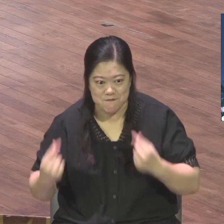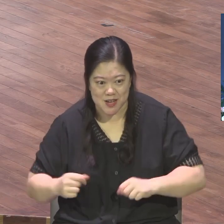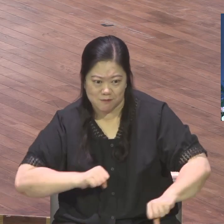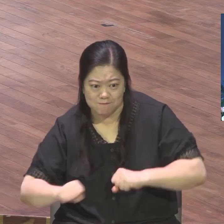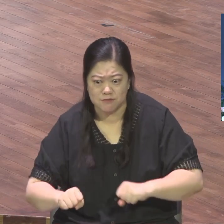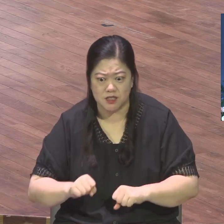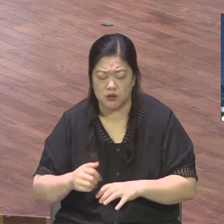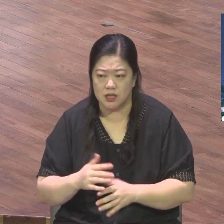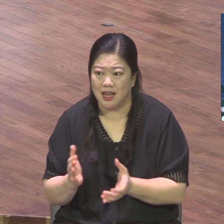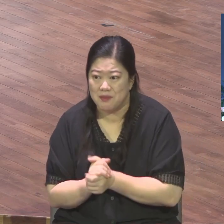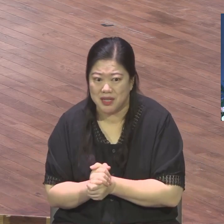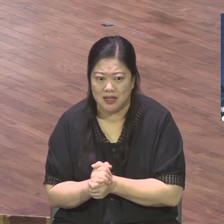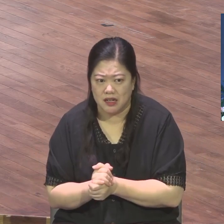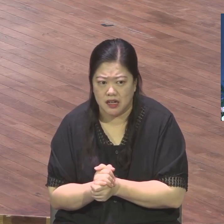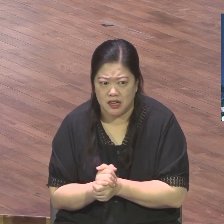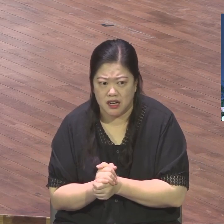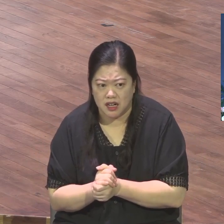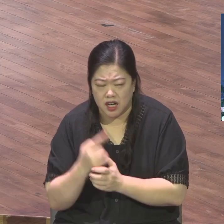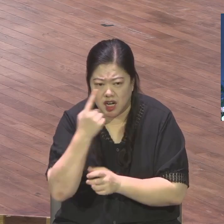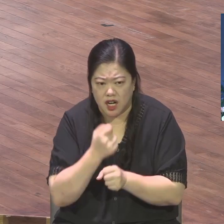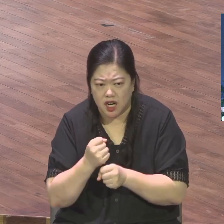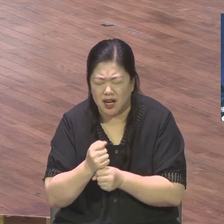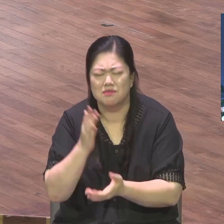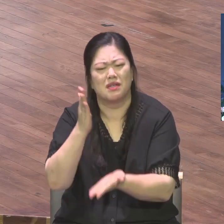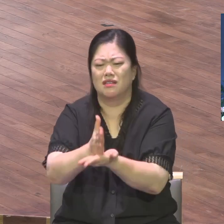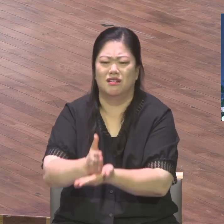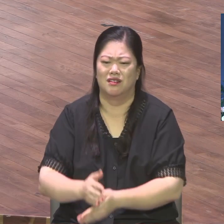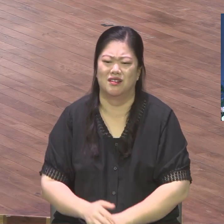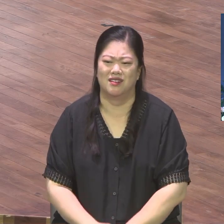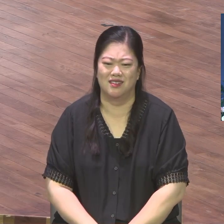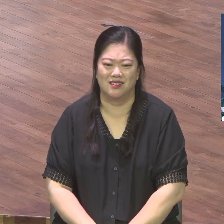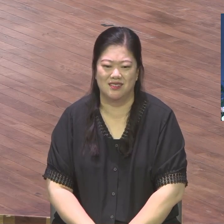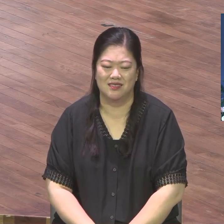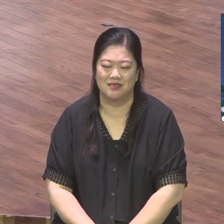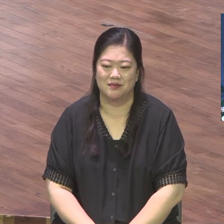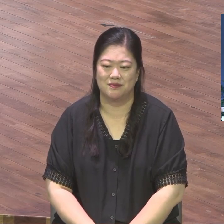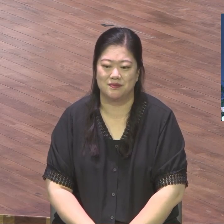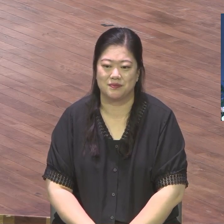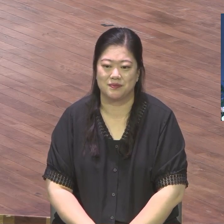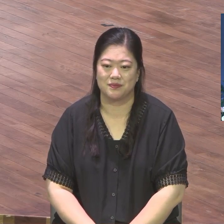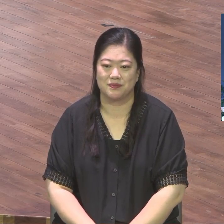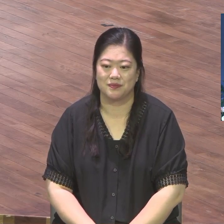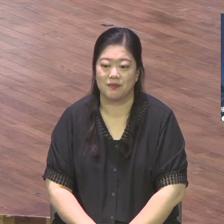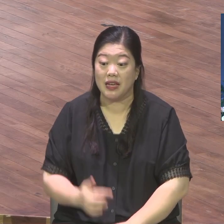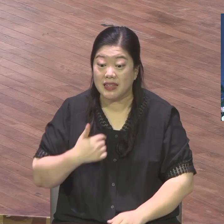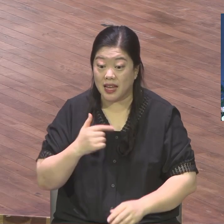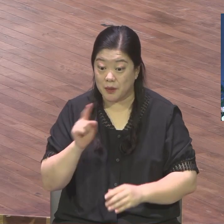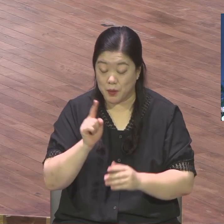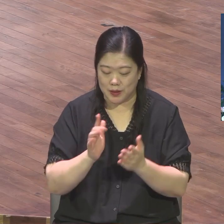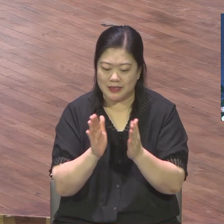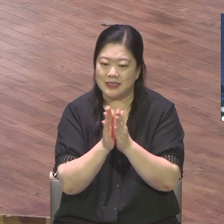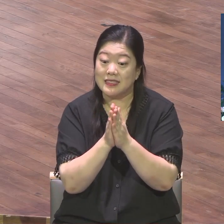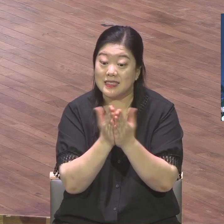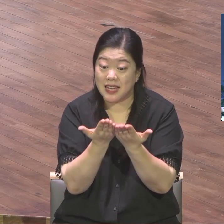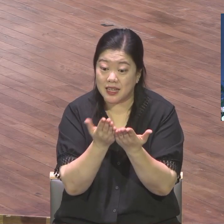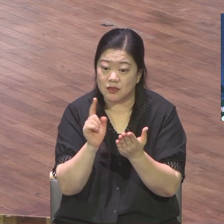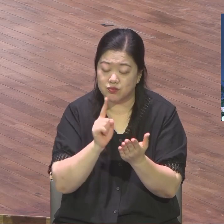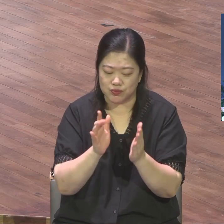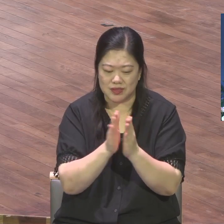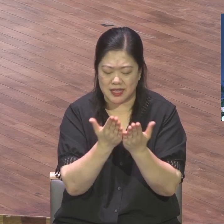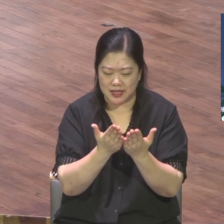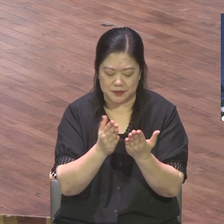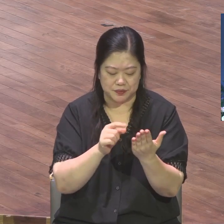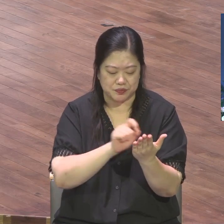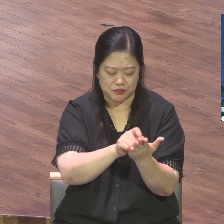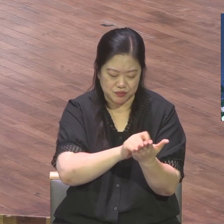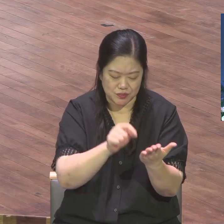자 주님은 나의 최고봉이라는 유명한 묵상집을 쓴 오스왈드 챔버스 목사는 유명한